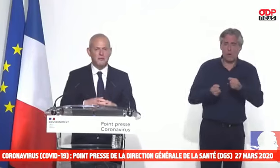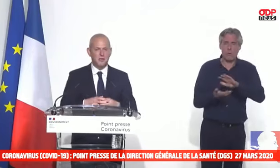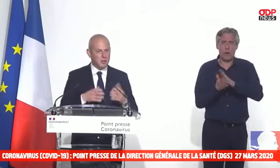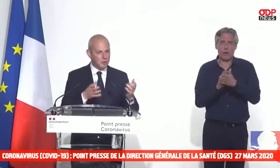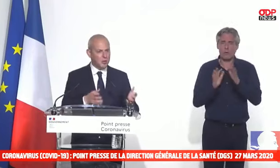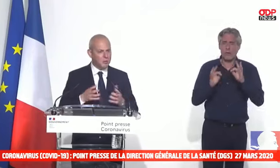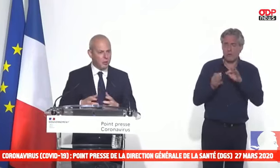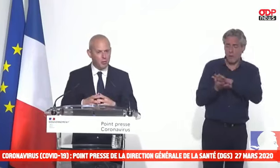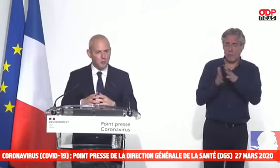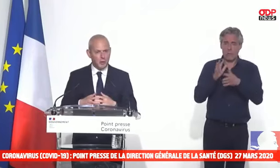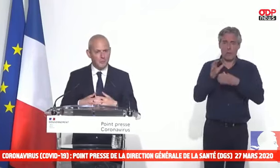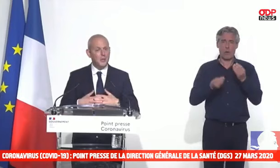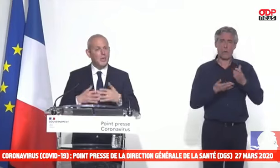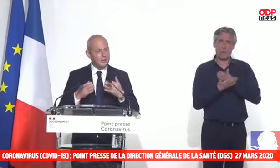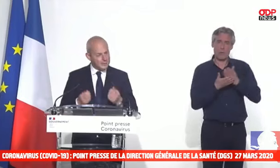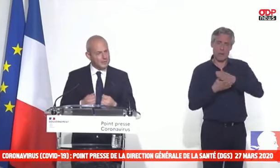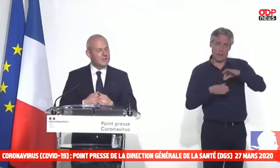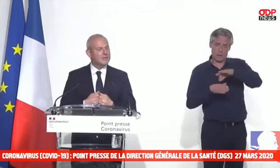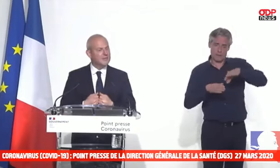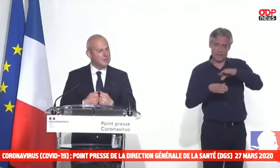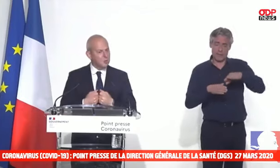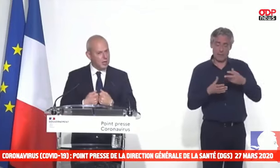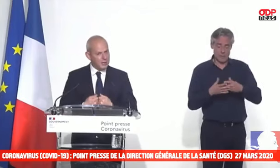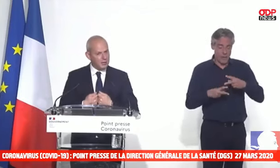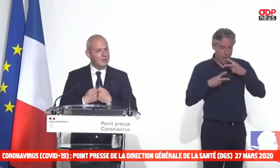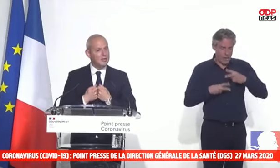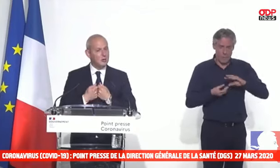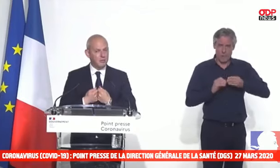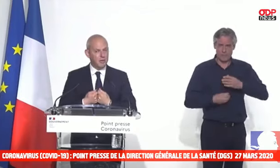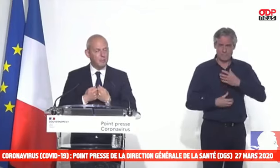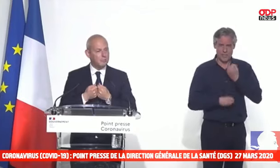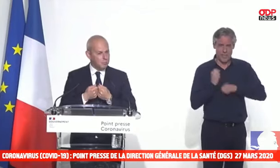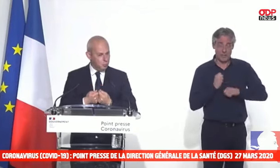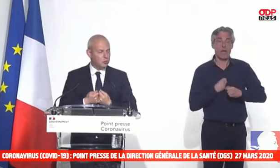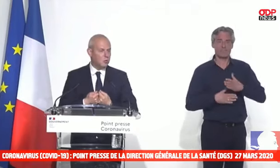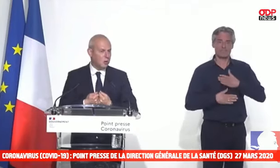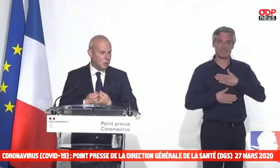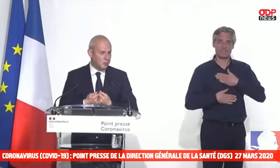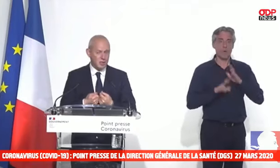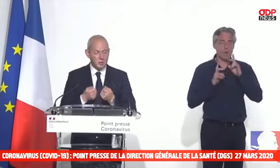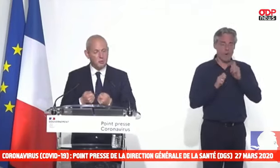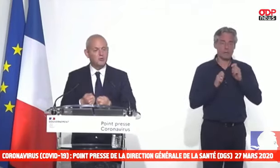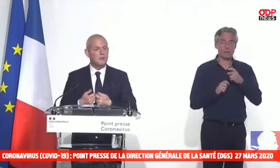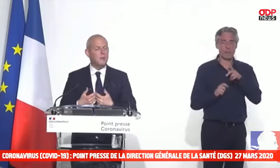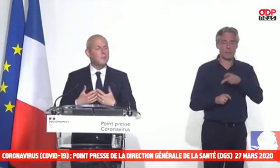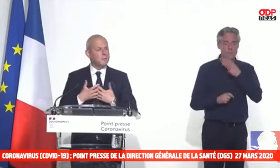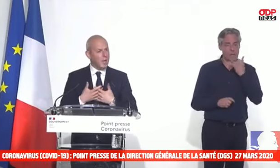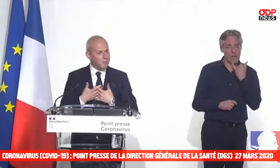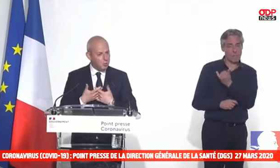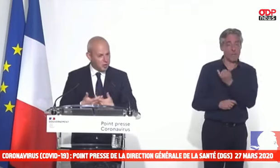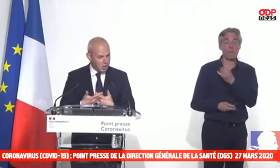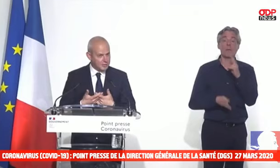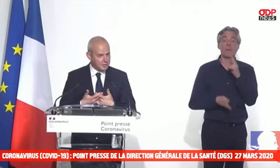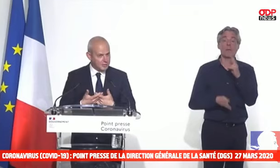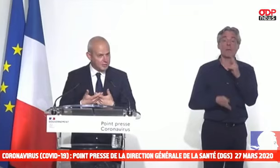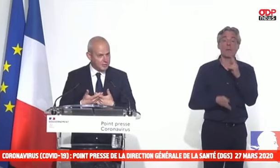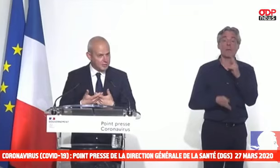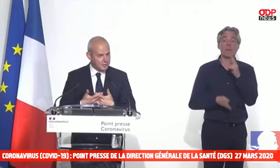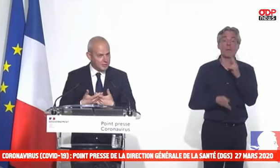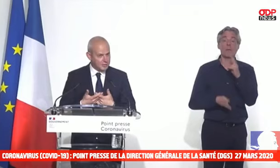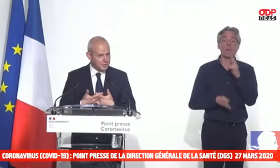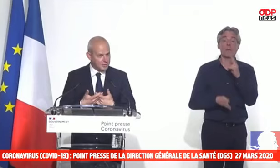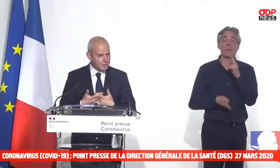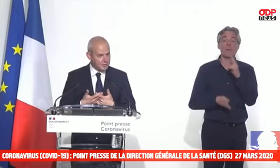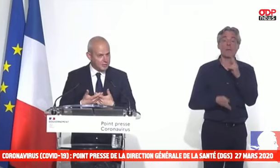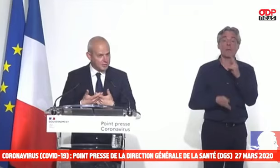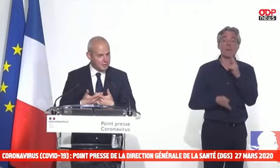faire non seulement appeler le médecin, mais potentiellement appeler le 15 si vraiment on a du mal à respirer. Et donc, c'est un message que l'on a mis dans tous les